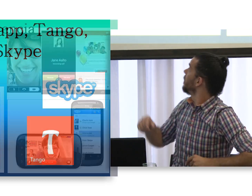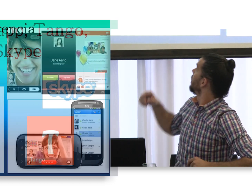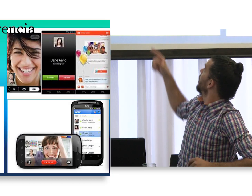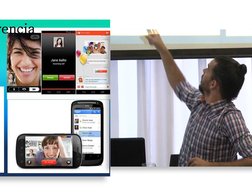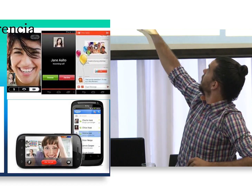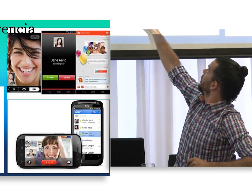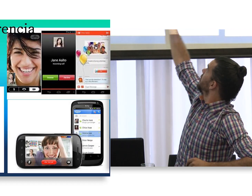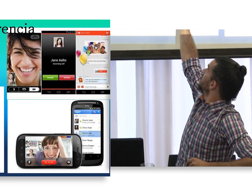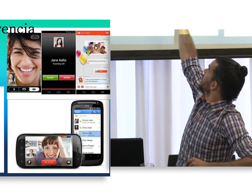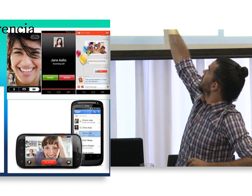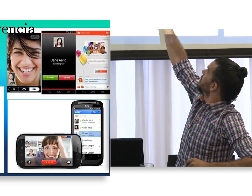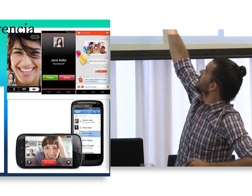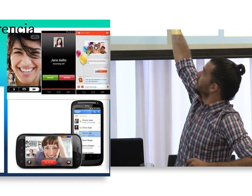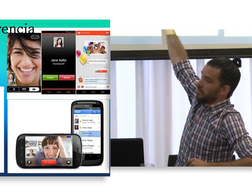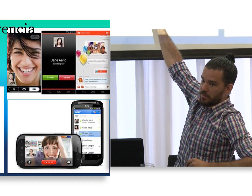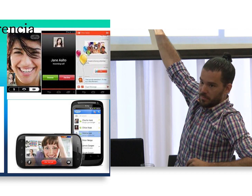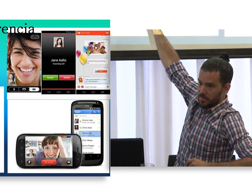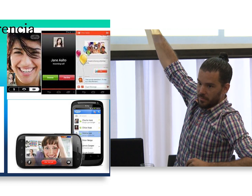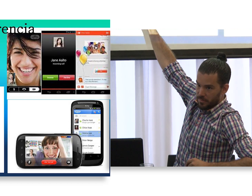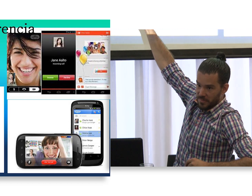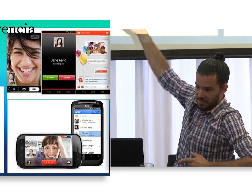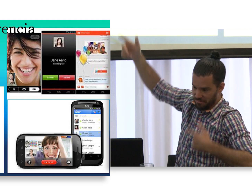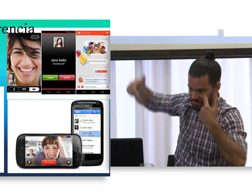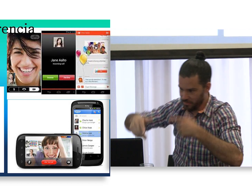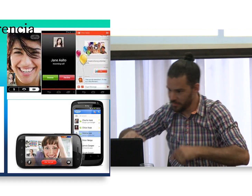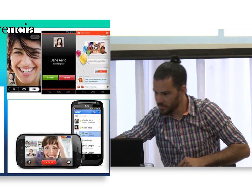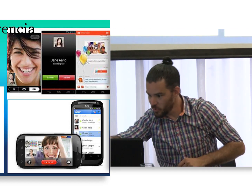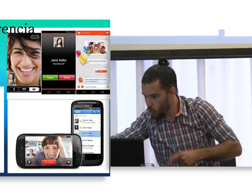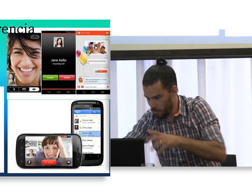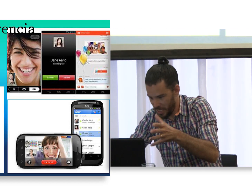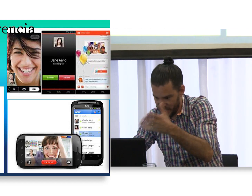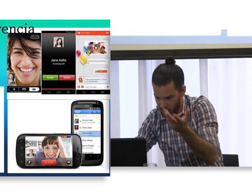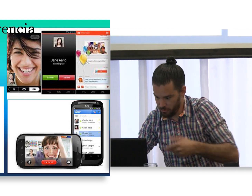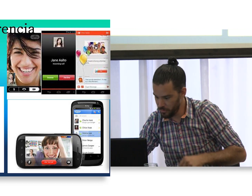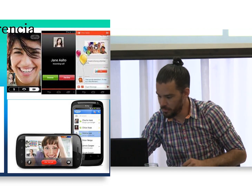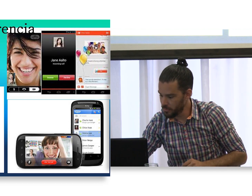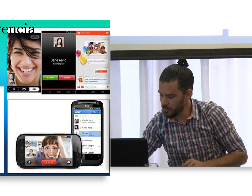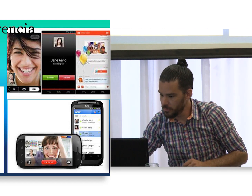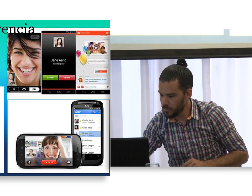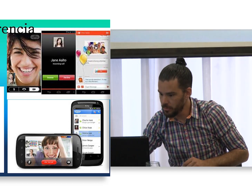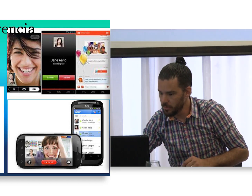Dice, bueno, ahí se pueden ver en las imágenes las caras de las personas que se comunican.